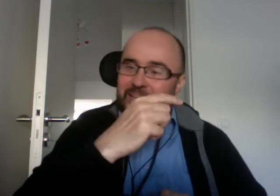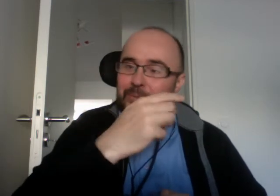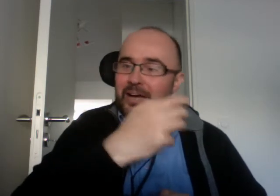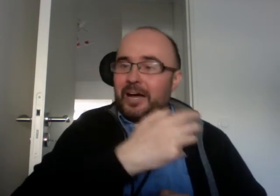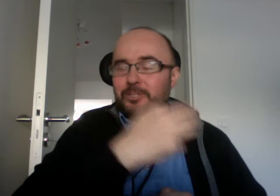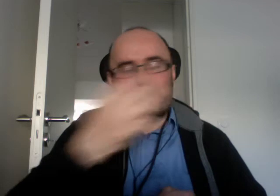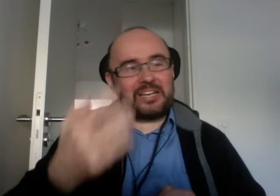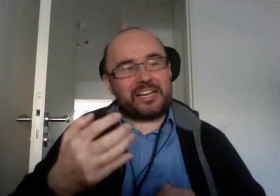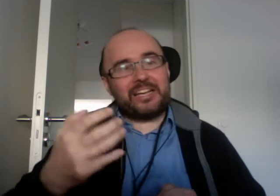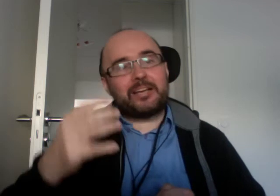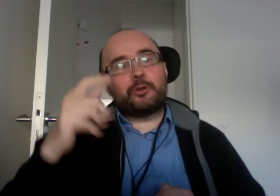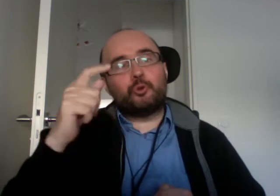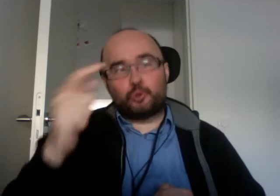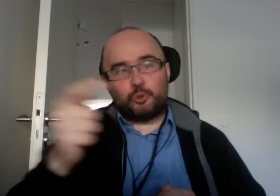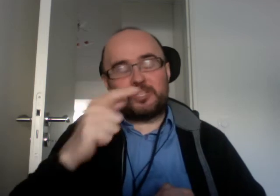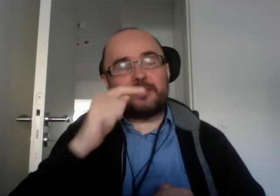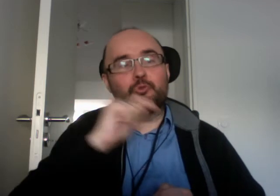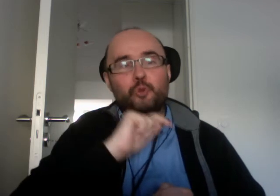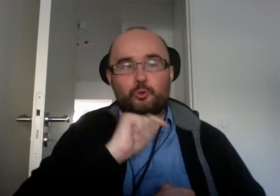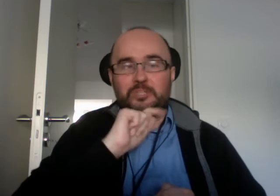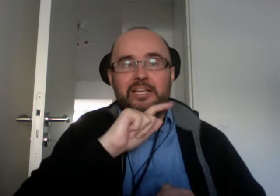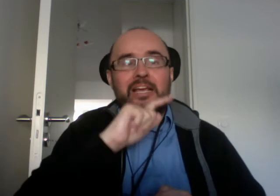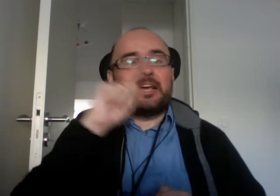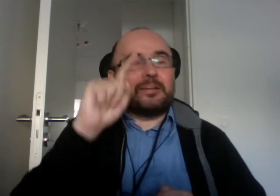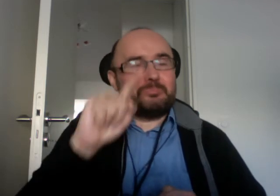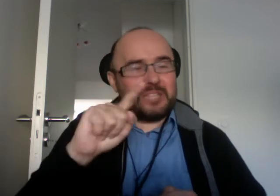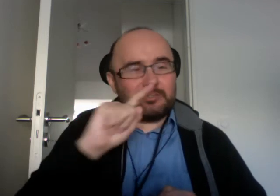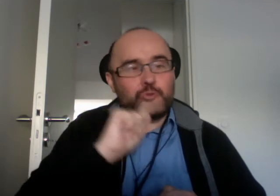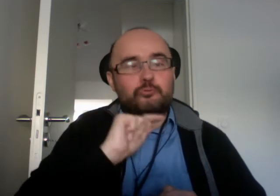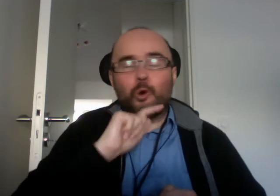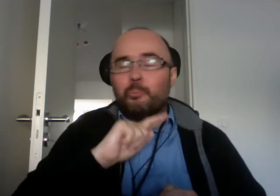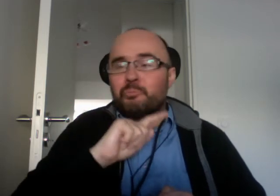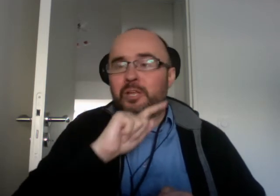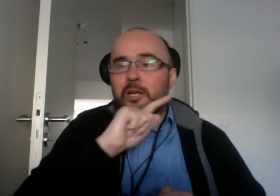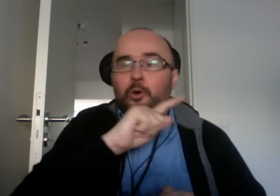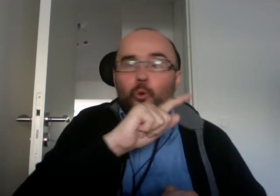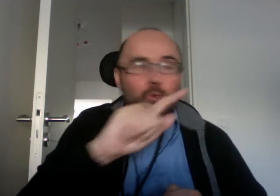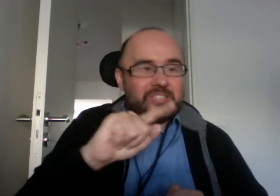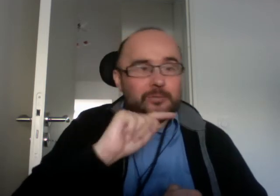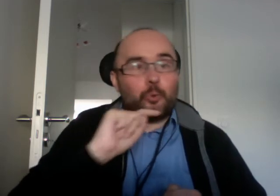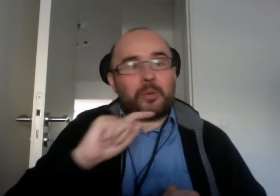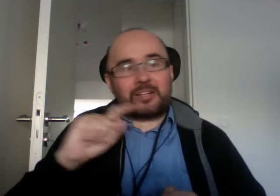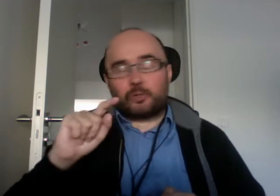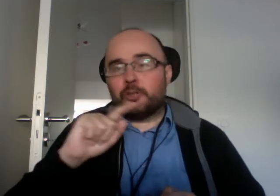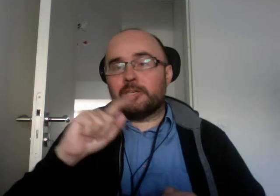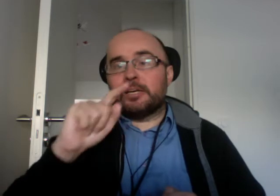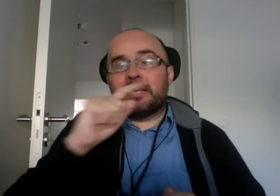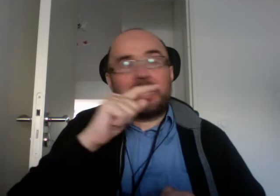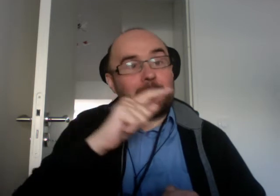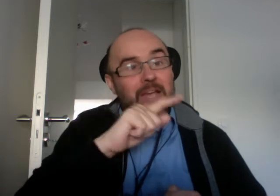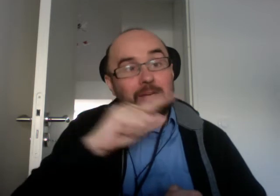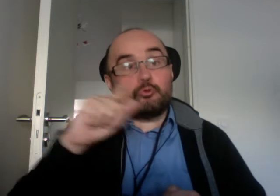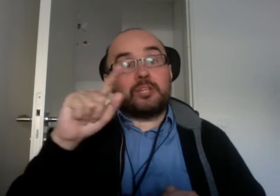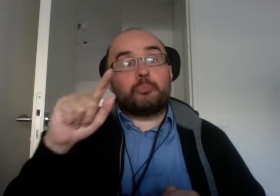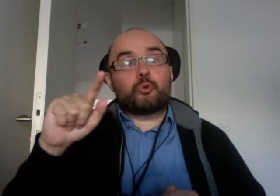m'a inspiré le sujet d'aujourd'hui. Bien souvent, on dit aux personnes, et bien écoutez, pour ne